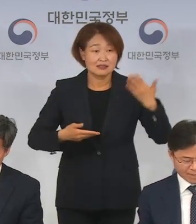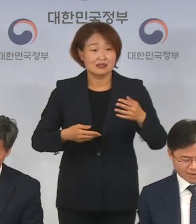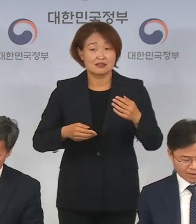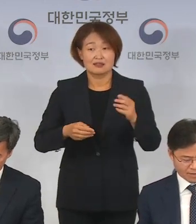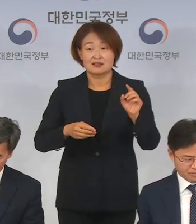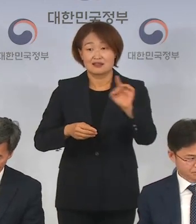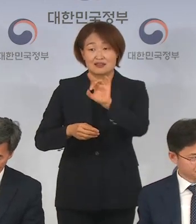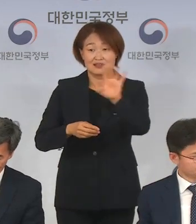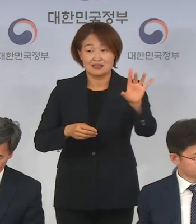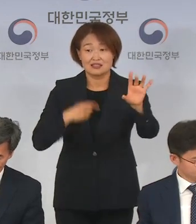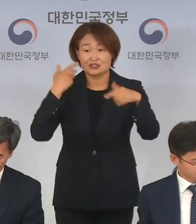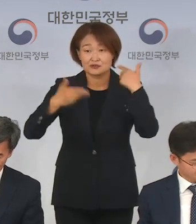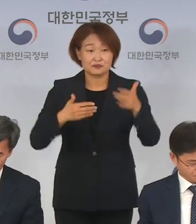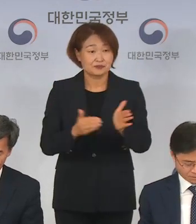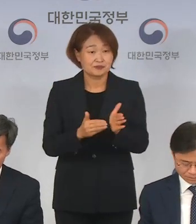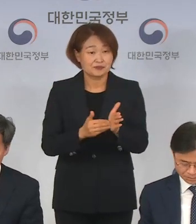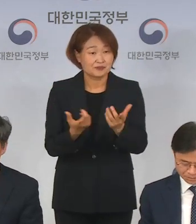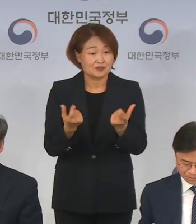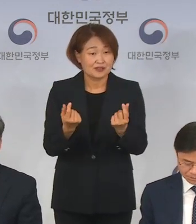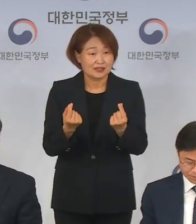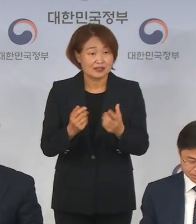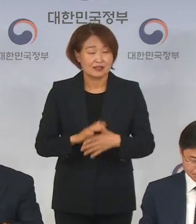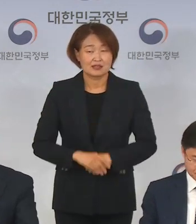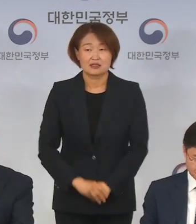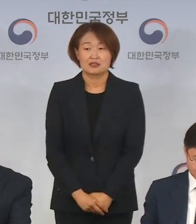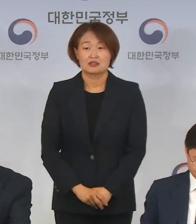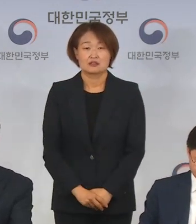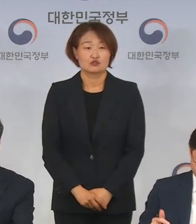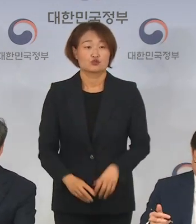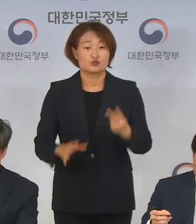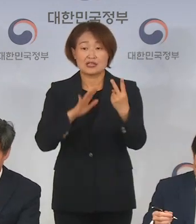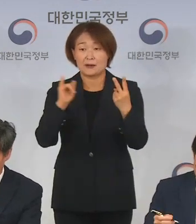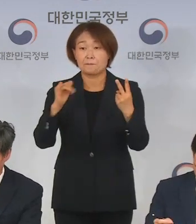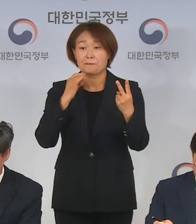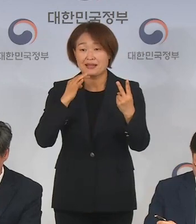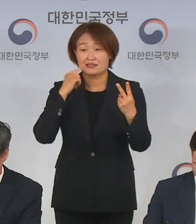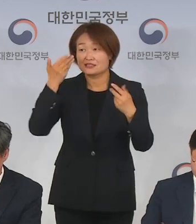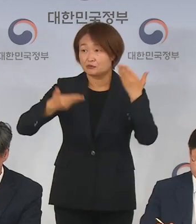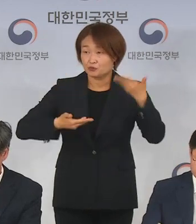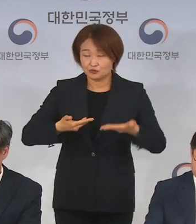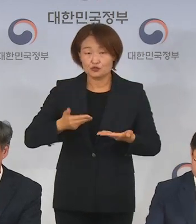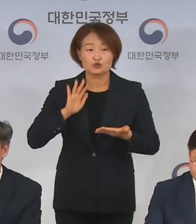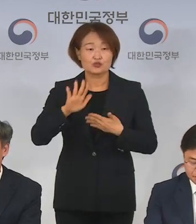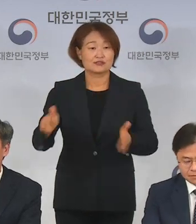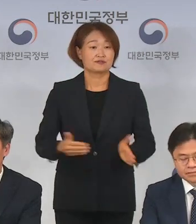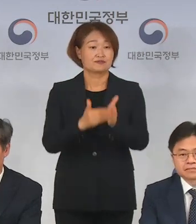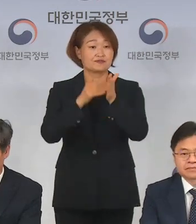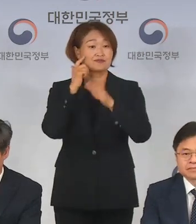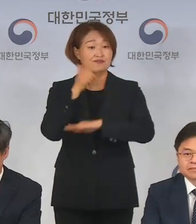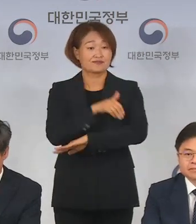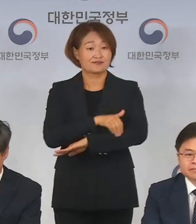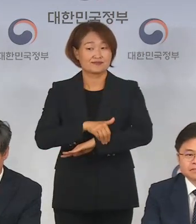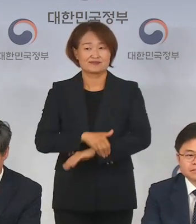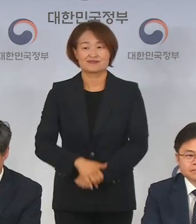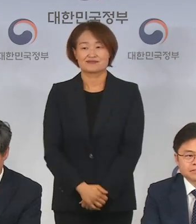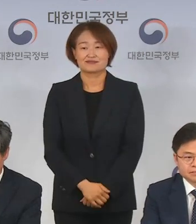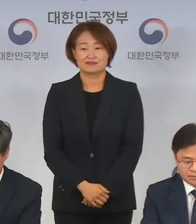번씩은 대부분의 질문하신 것 같으니까요. 그 한두 분 정도만 더 질문을 받고 마치도록